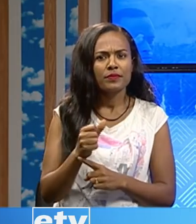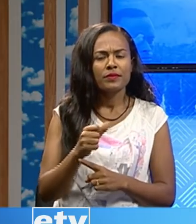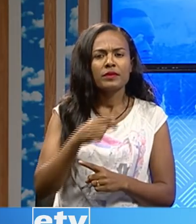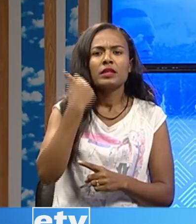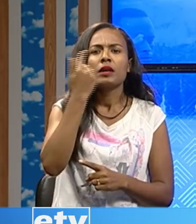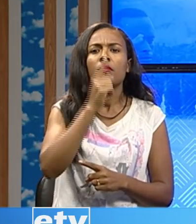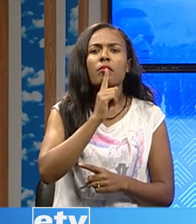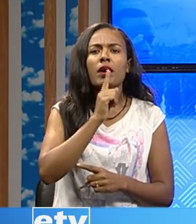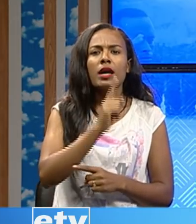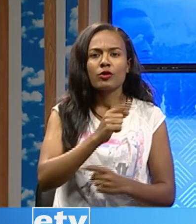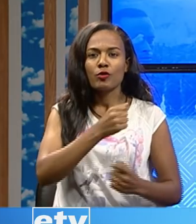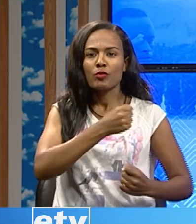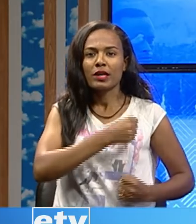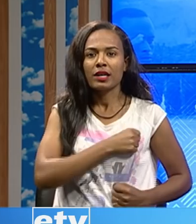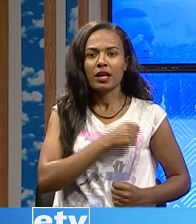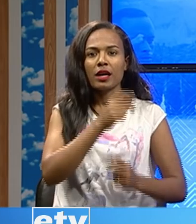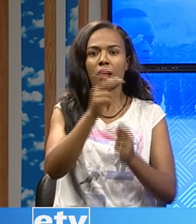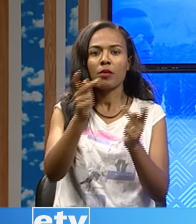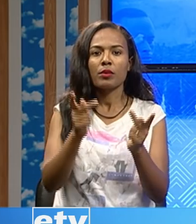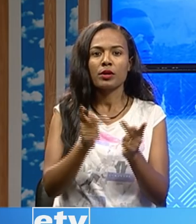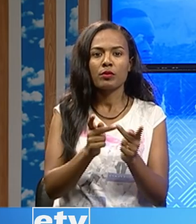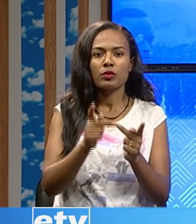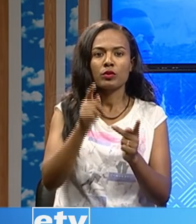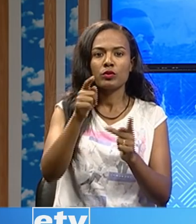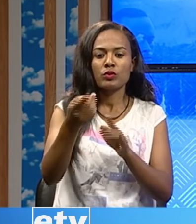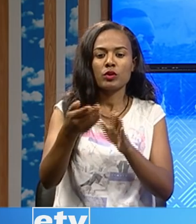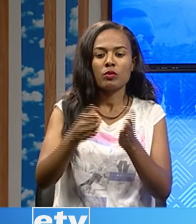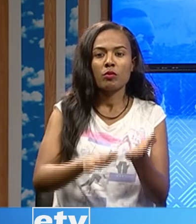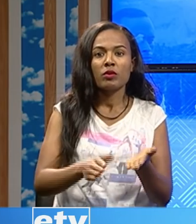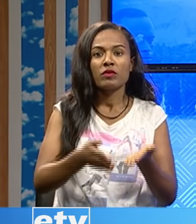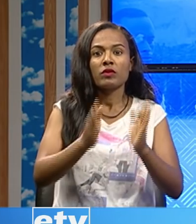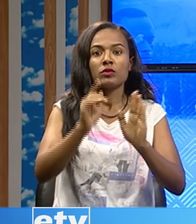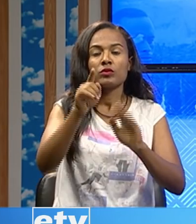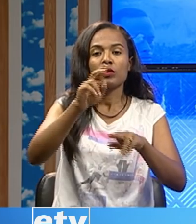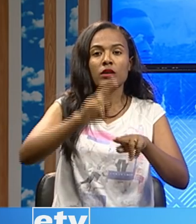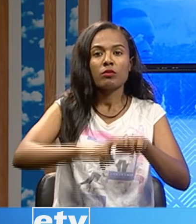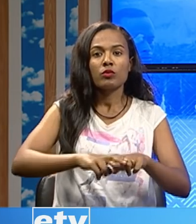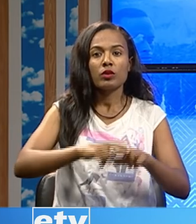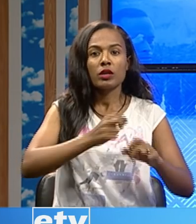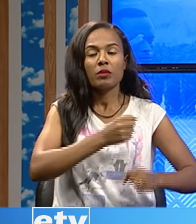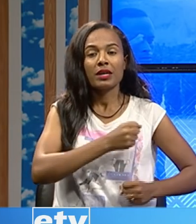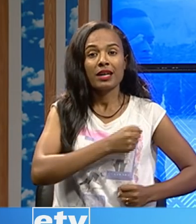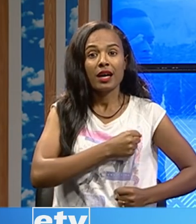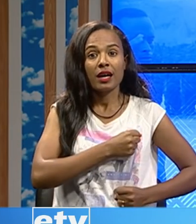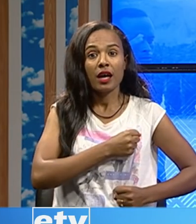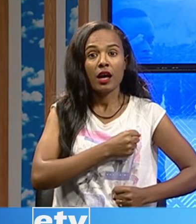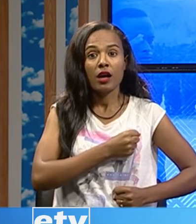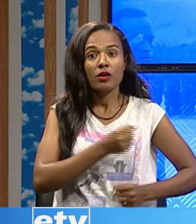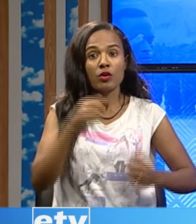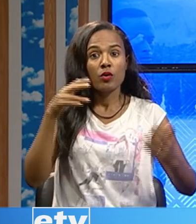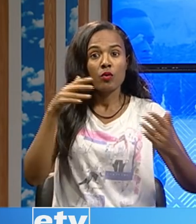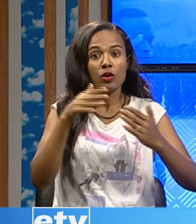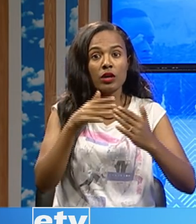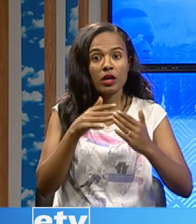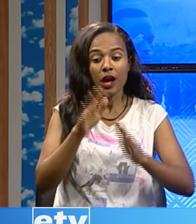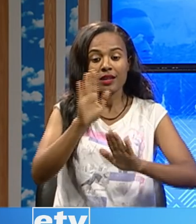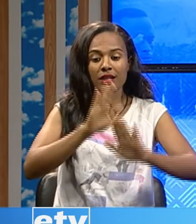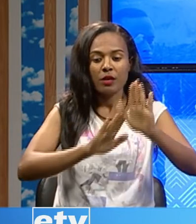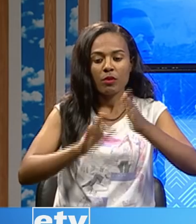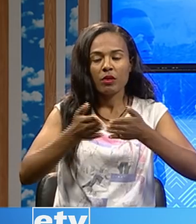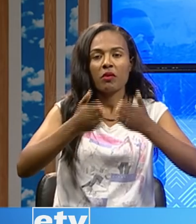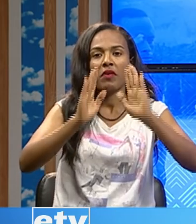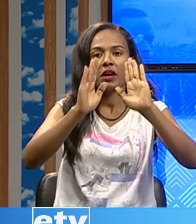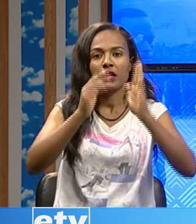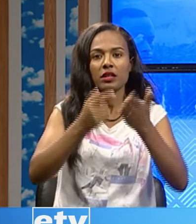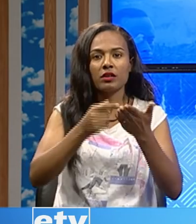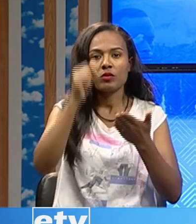ማን ነው መከላከያ በየቦታው ለሱ ለመሞት ፈርሞለት እሱ ተቀምጦ የመከላከያን ውጊያ እንደፈለገ እንዲገመግም እንዲተነተን ይፈቀደለት? ይሄ